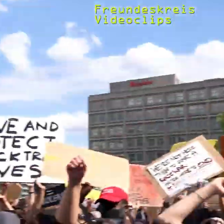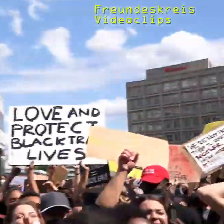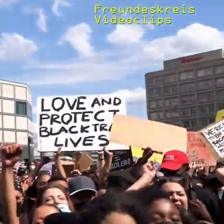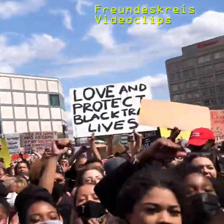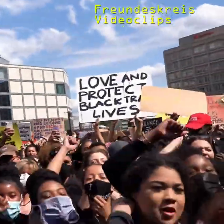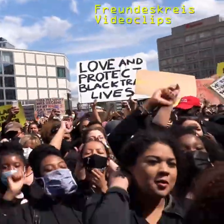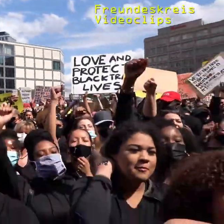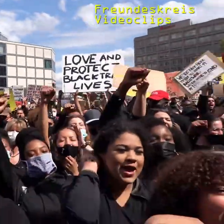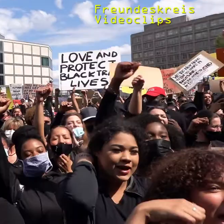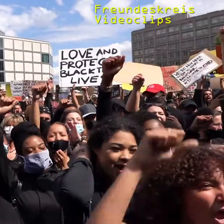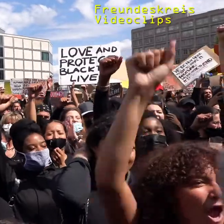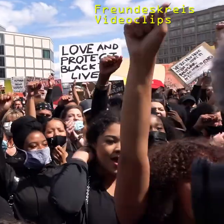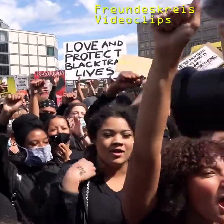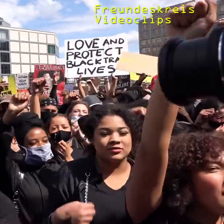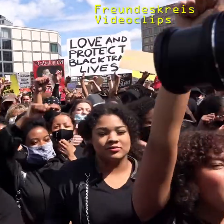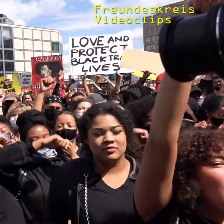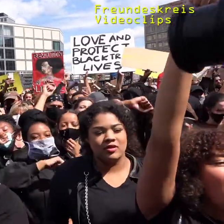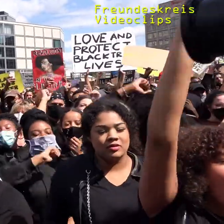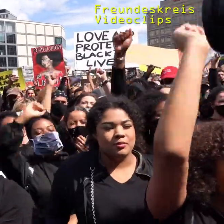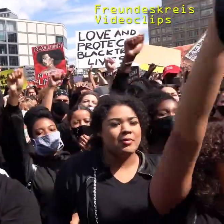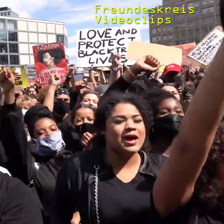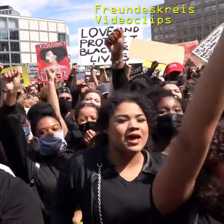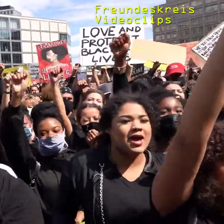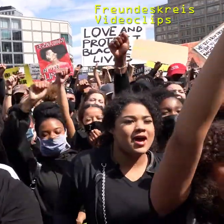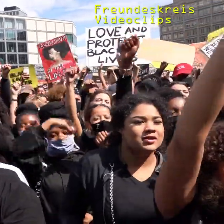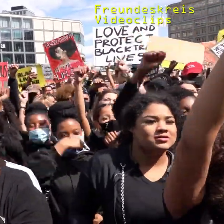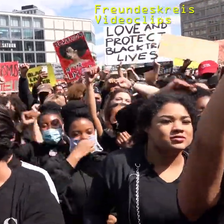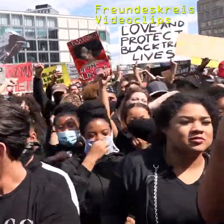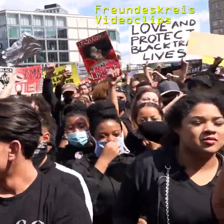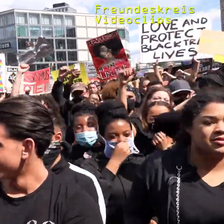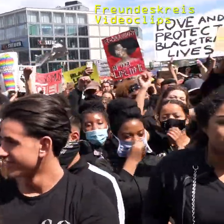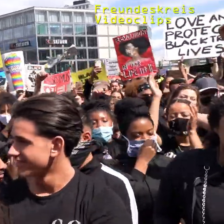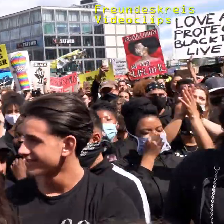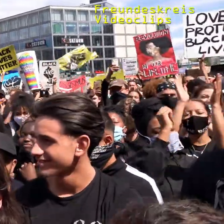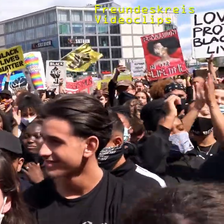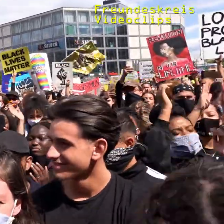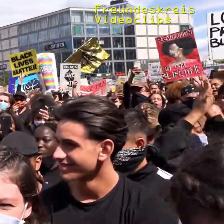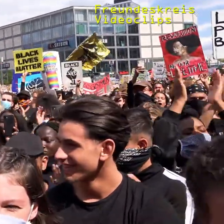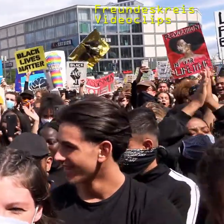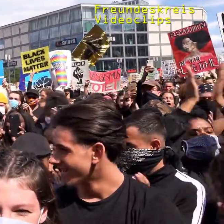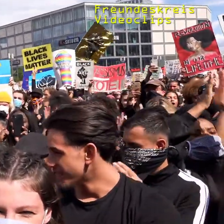Lives! Black Lives! Black Lives! Dankeschön.